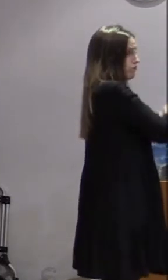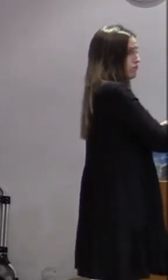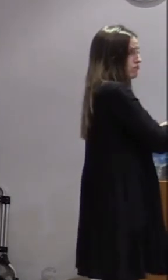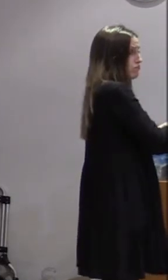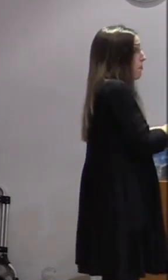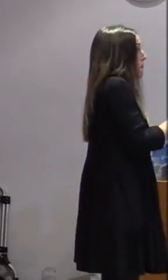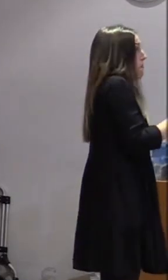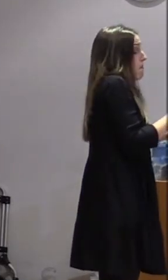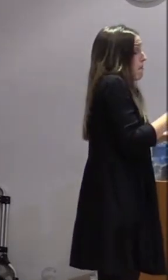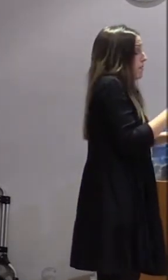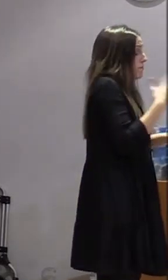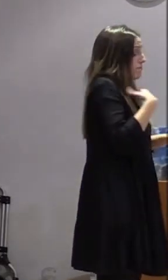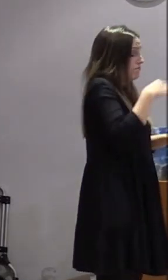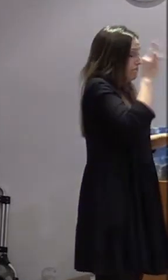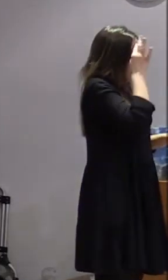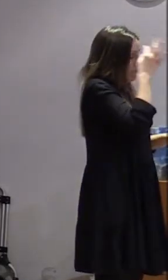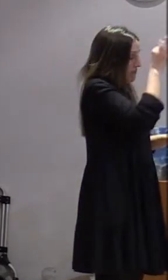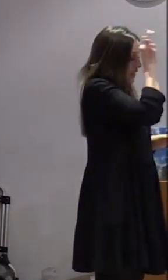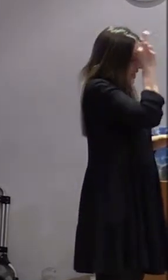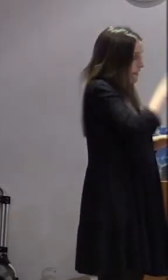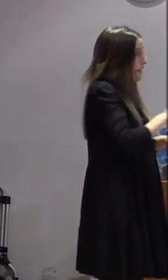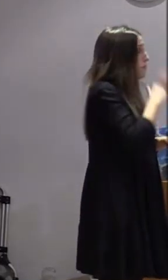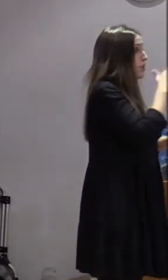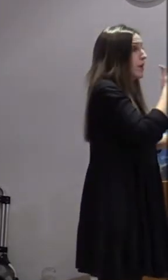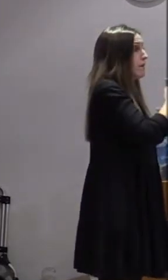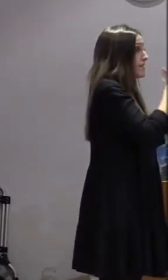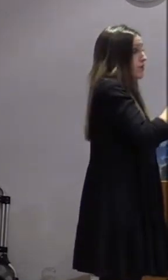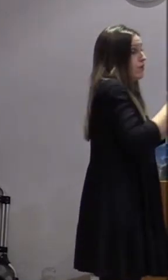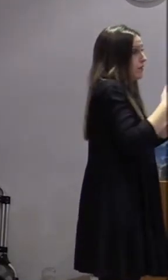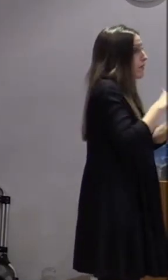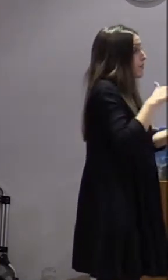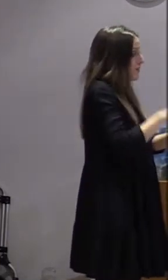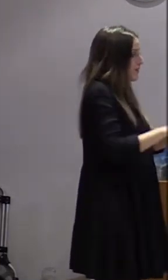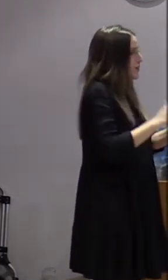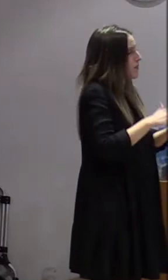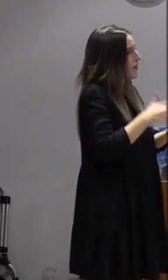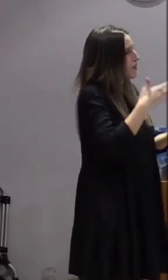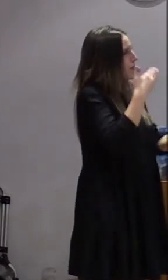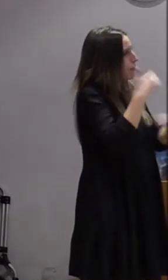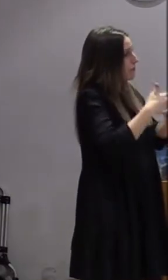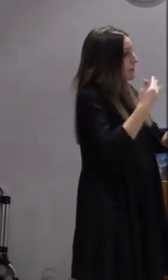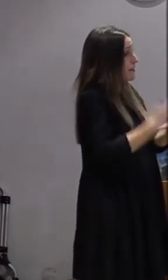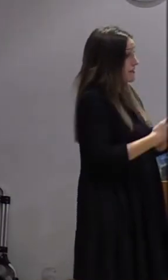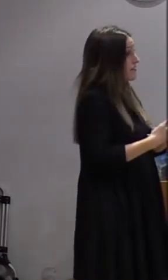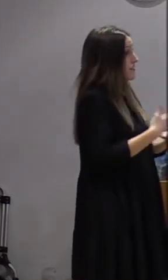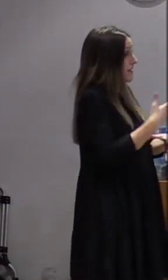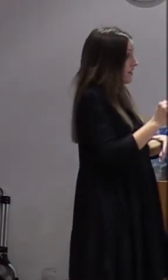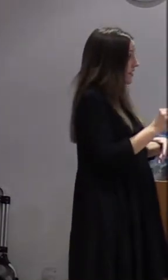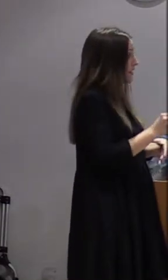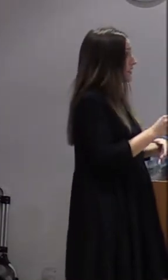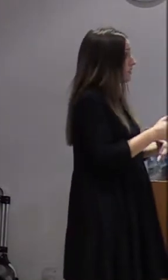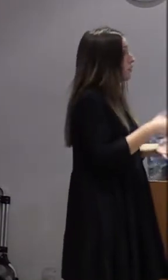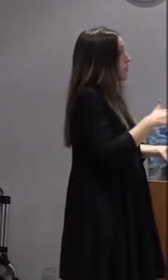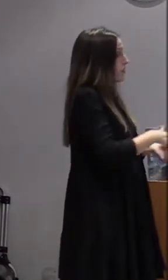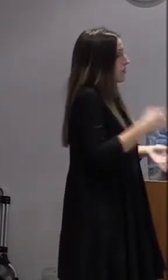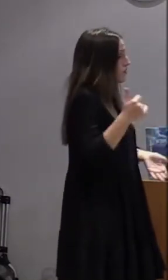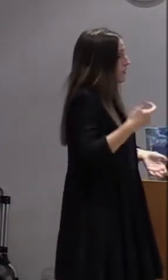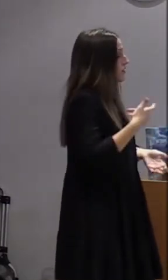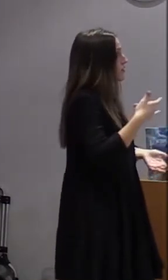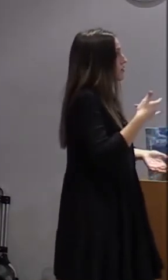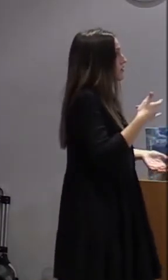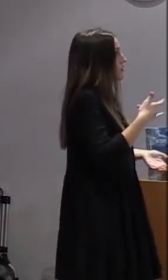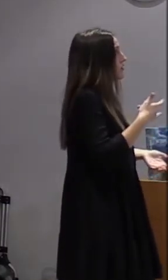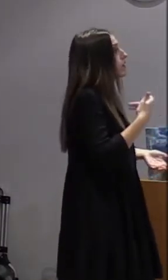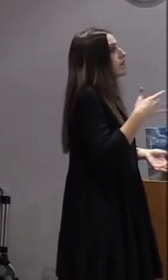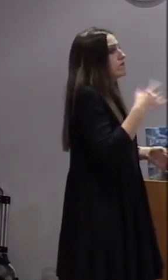mundo, pues no se enteraba porque no había prensa, pero desde el momento que ya hay prensa, pues ya había corresponsales, y cuando ocurre esto llegan ya noticias, o